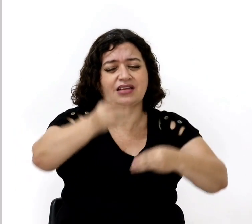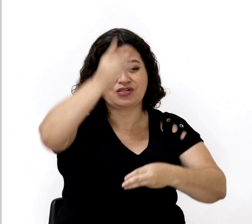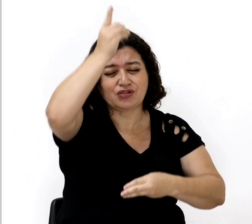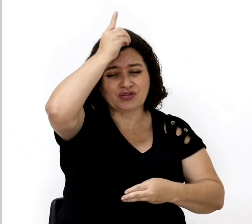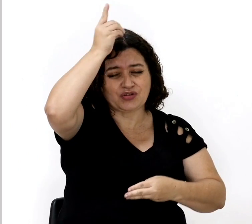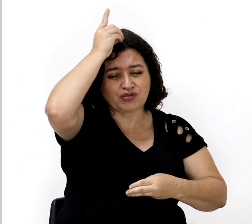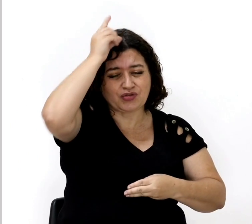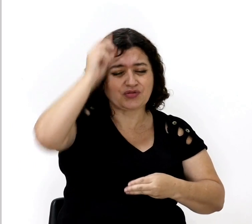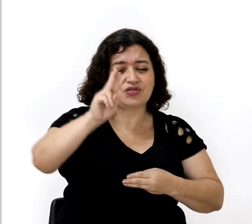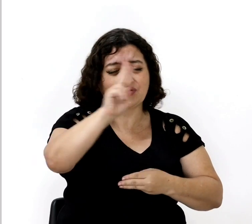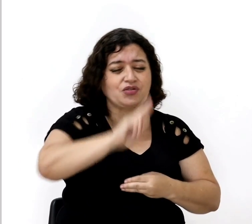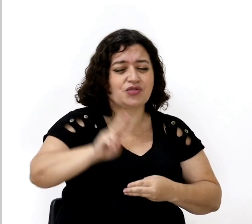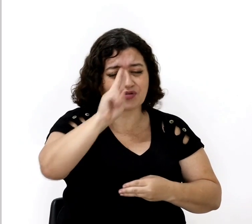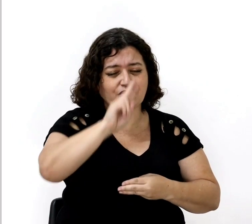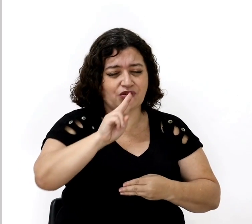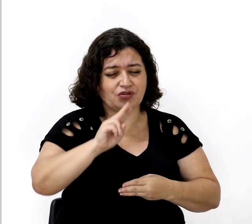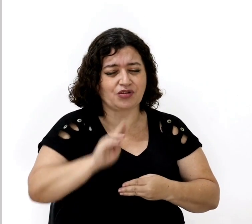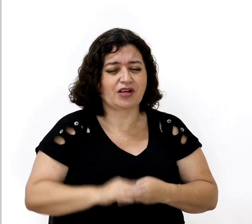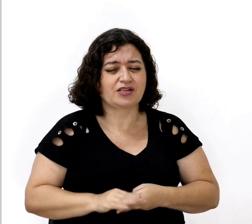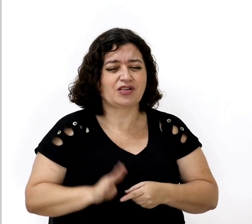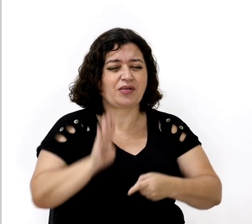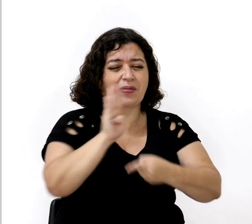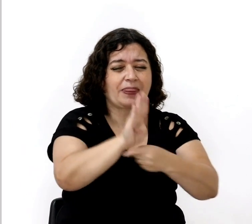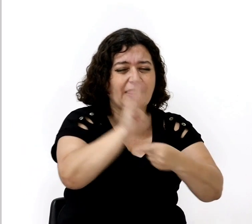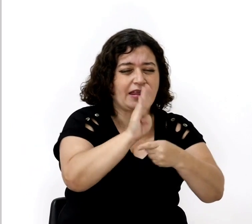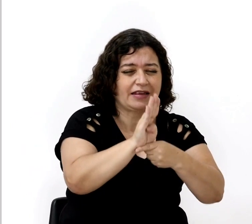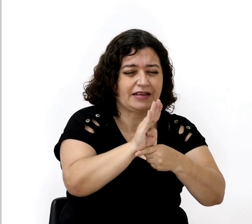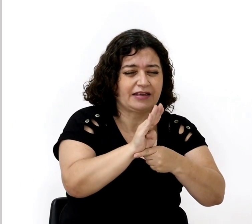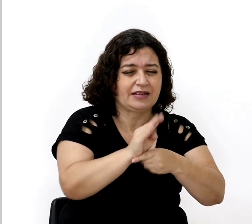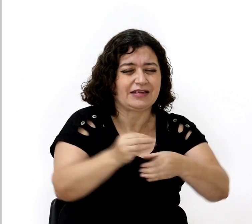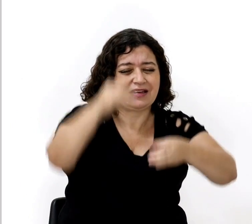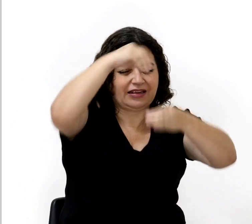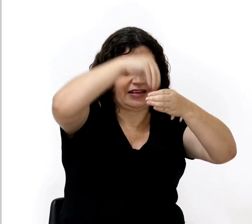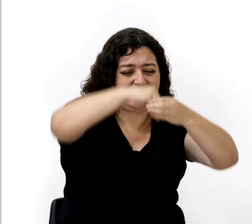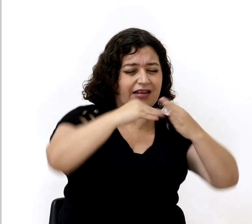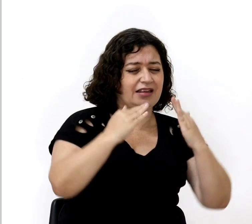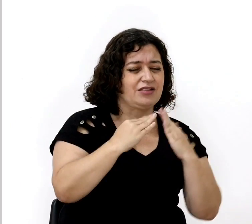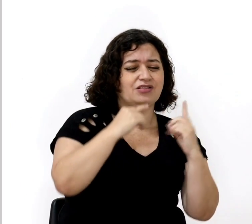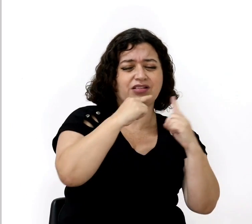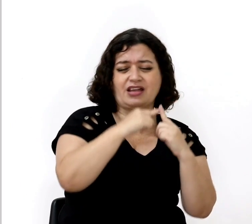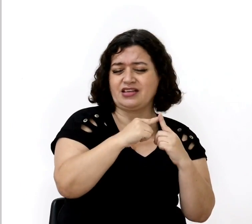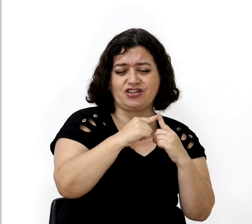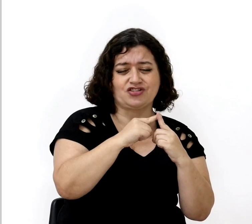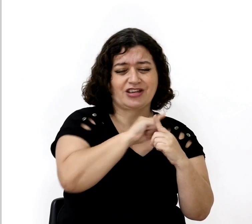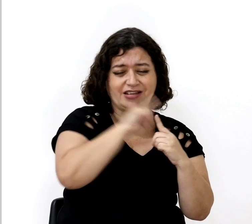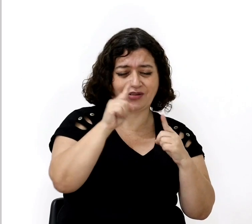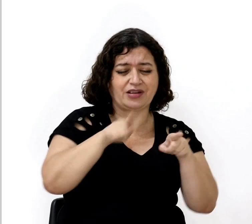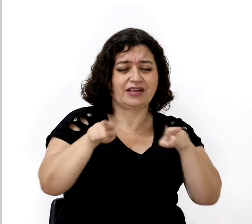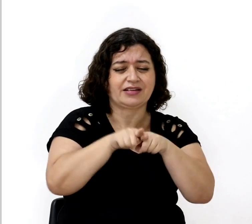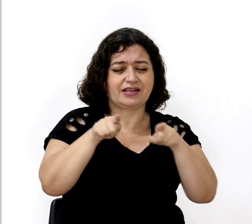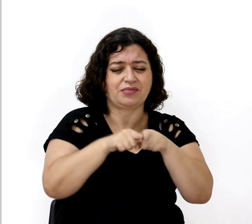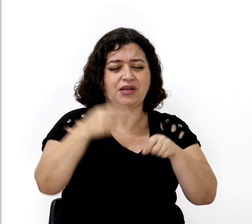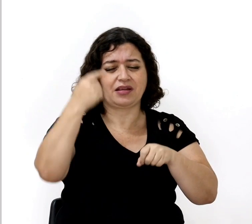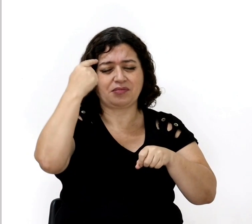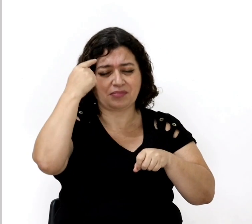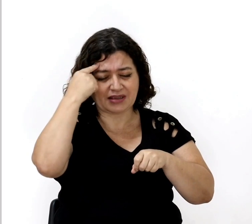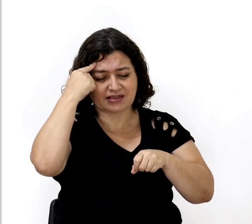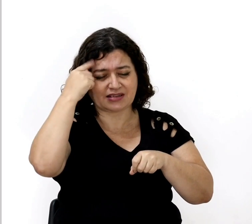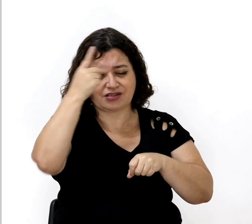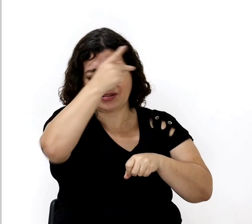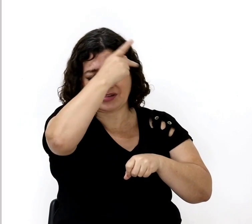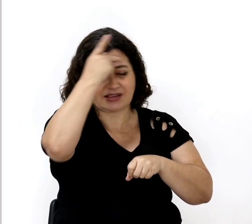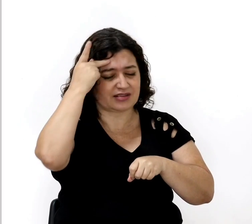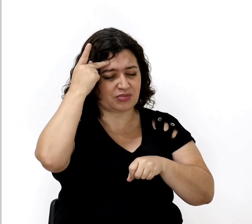dons sendo exercidos em favor não apenas das quatro paredes ou dos membros da igreja, mas também pensando